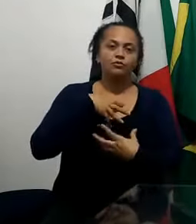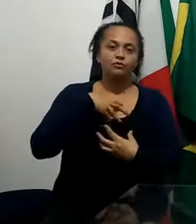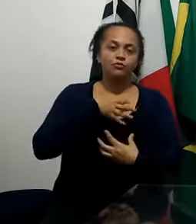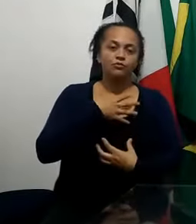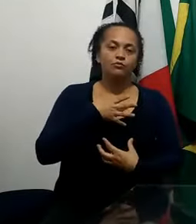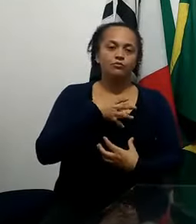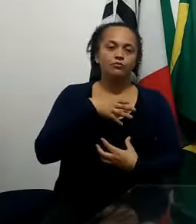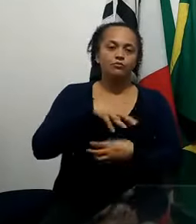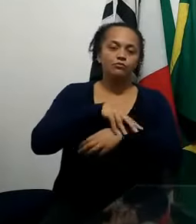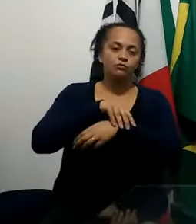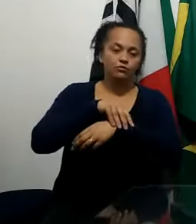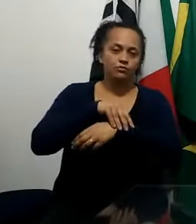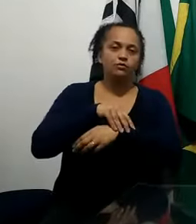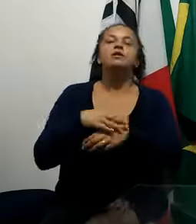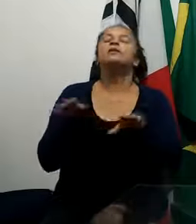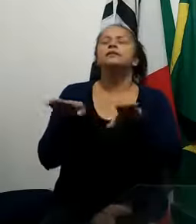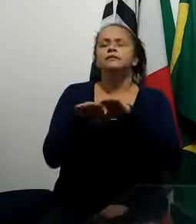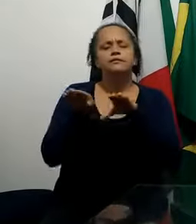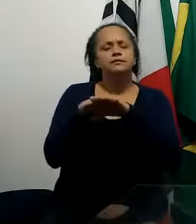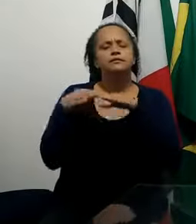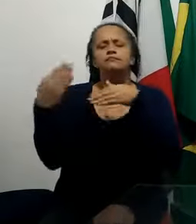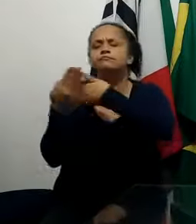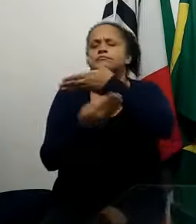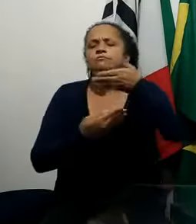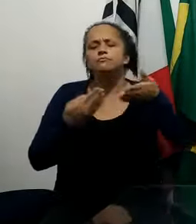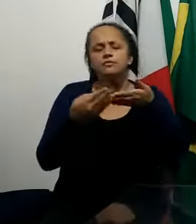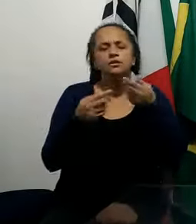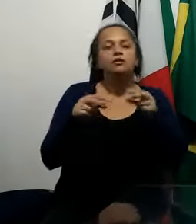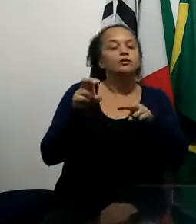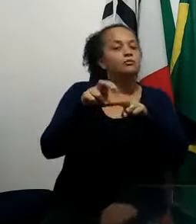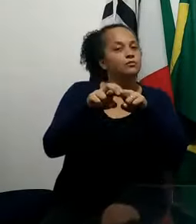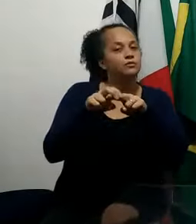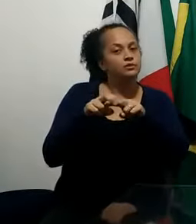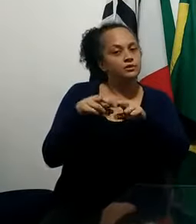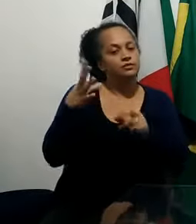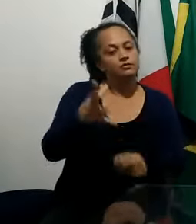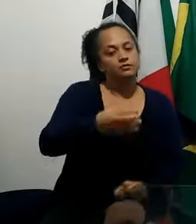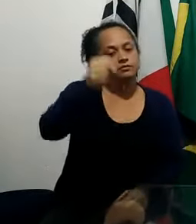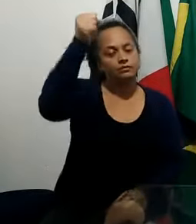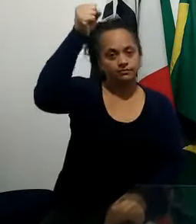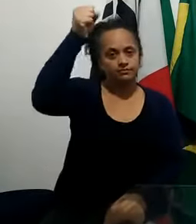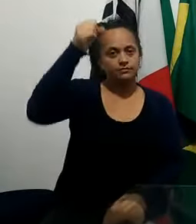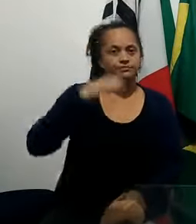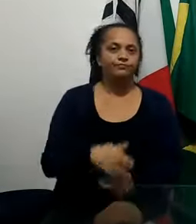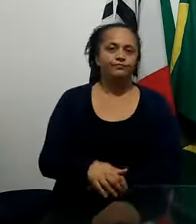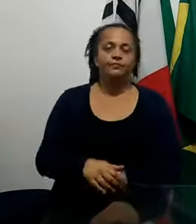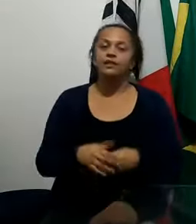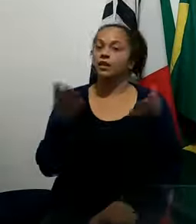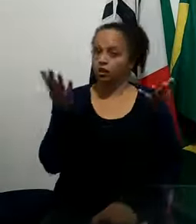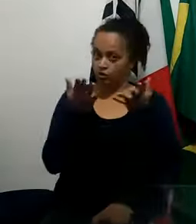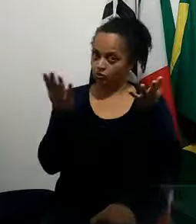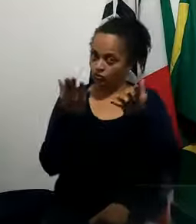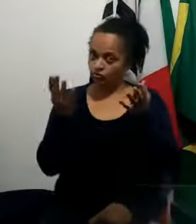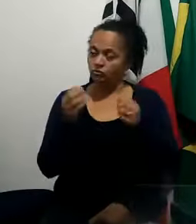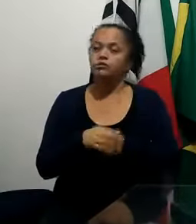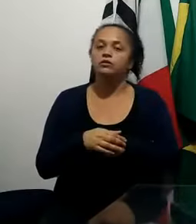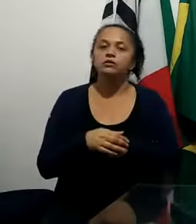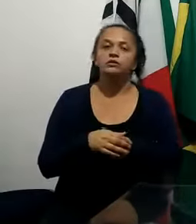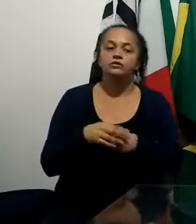transformados devido ao arrebatamento, né? E eu gostaria de ler novamente os dois